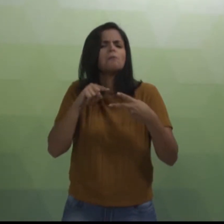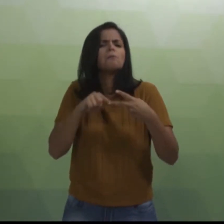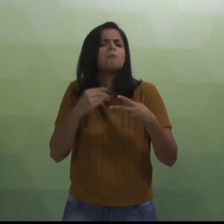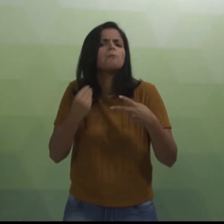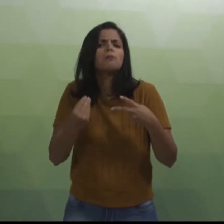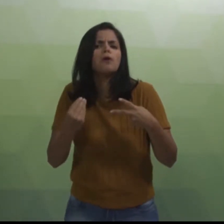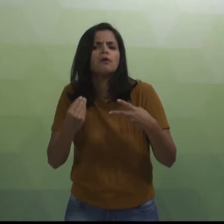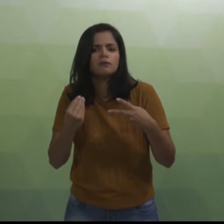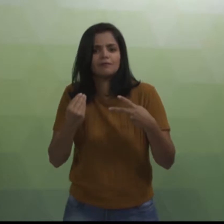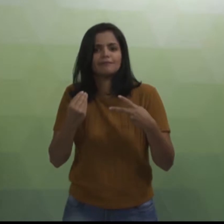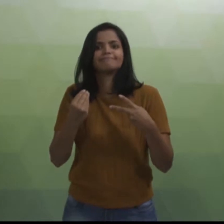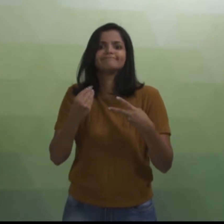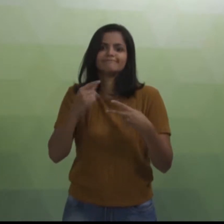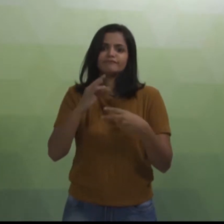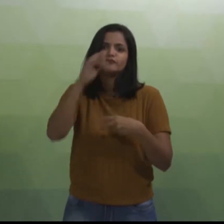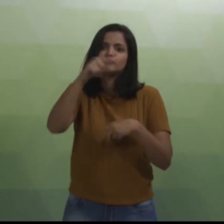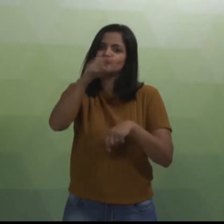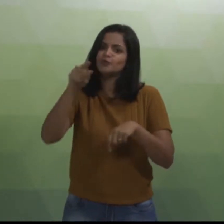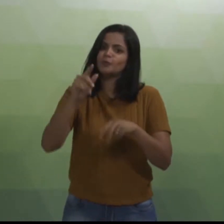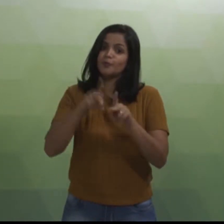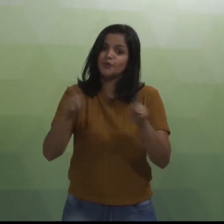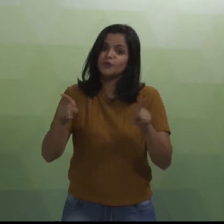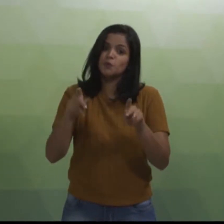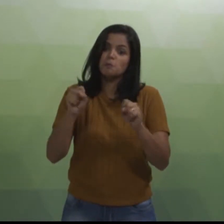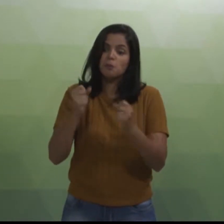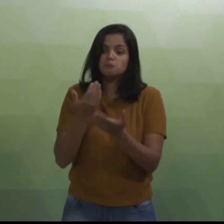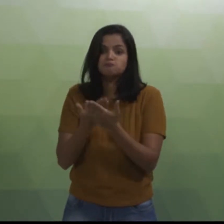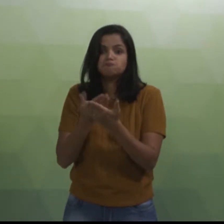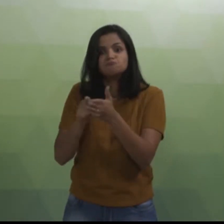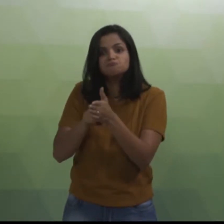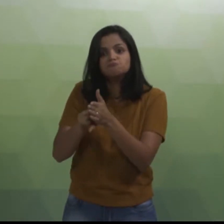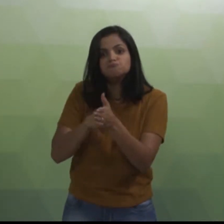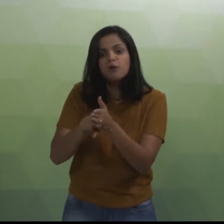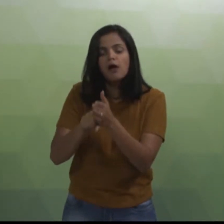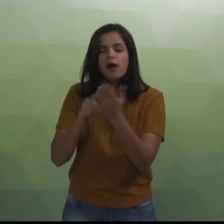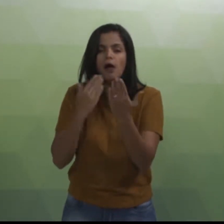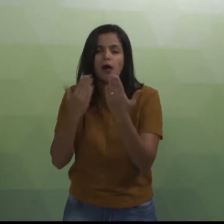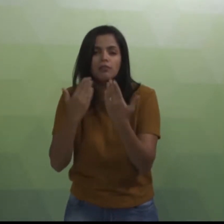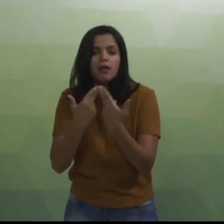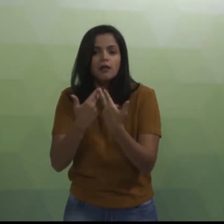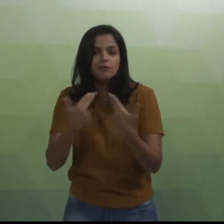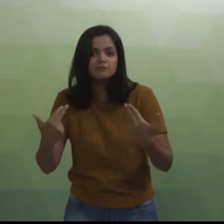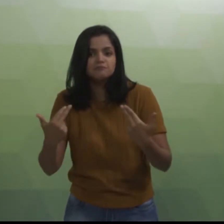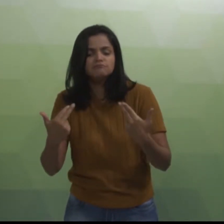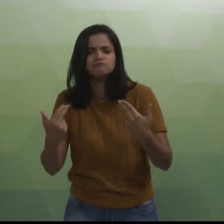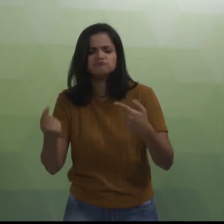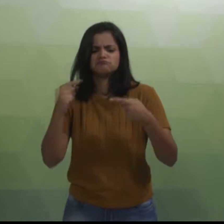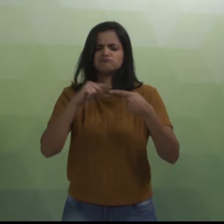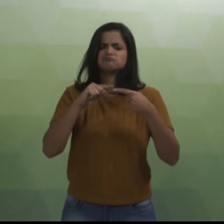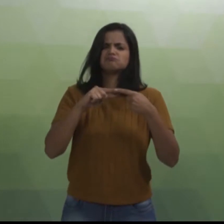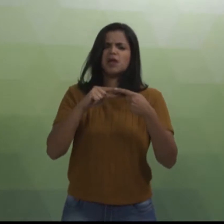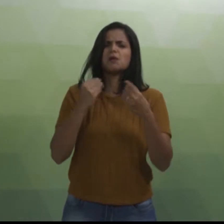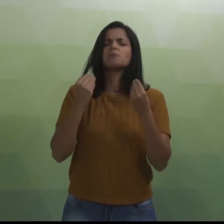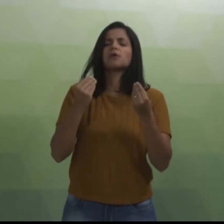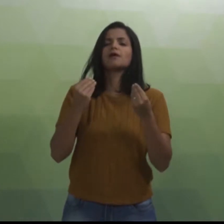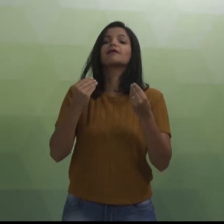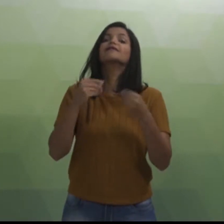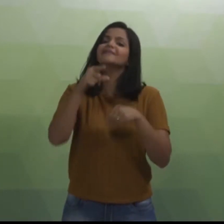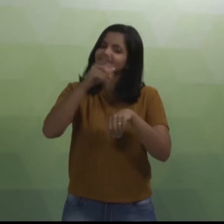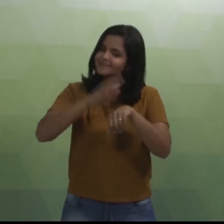que é um registro escrito. Então, para que estudarmos isso? Porque vocês, como futuros professores, pesquisadores da